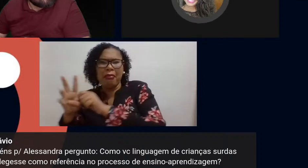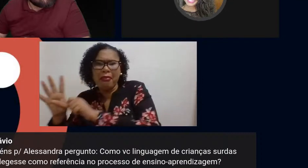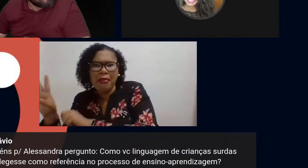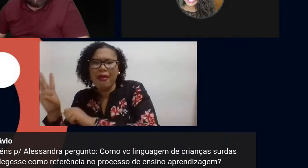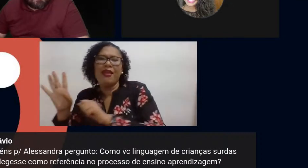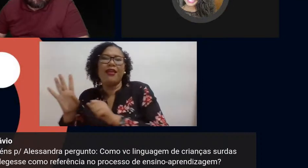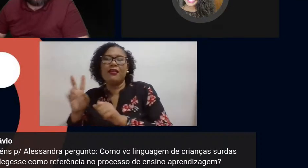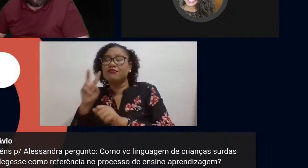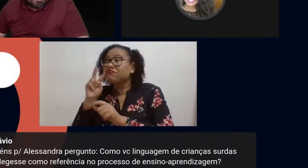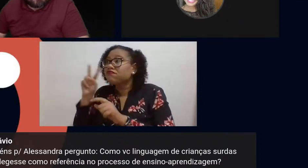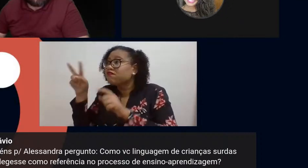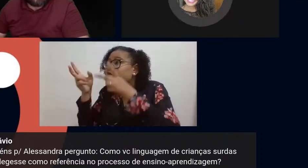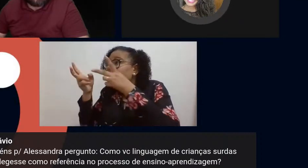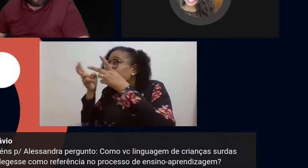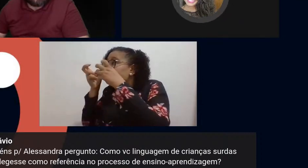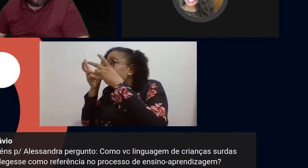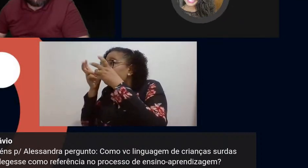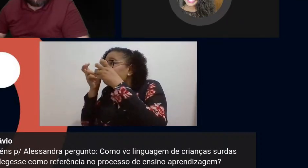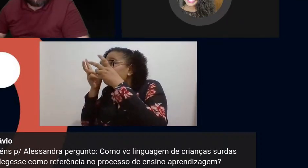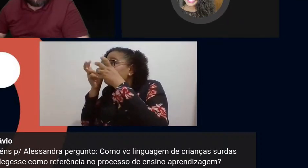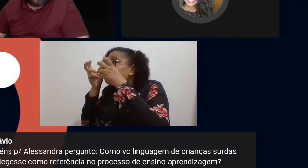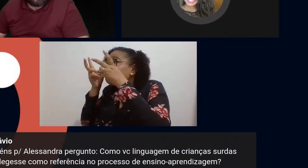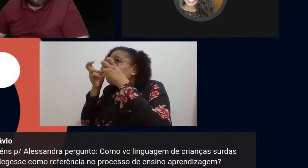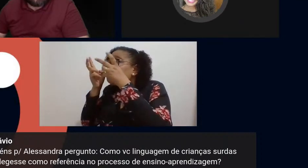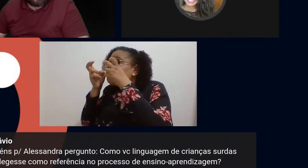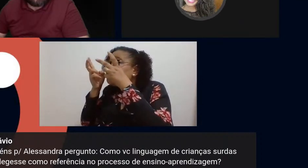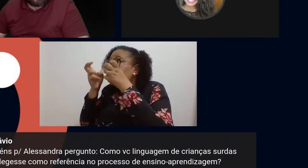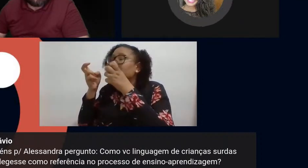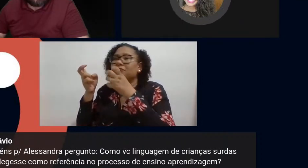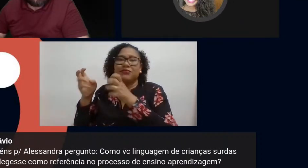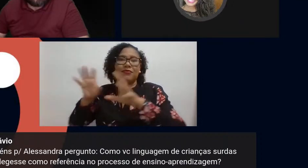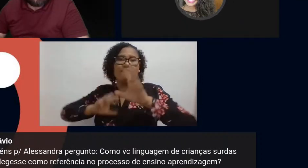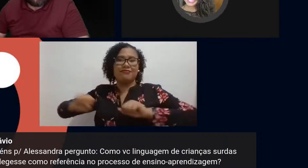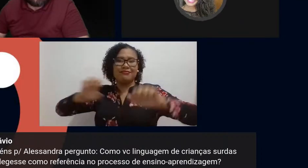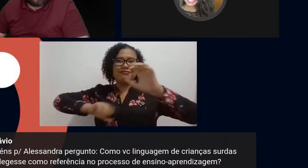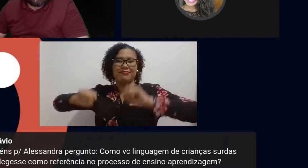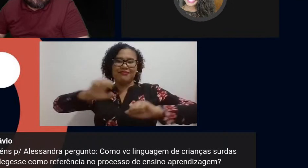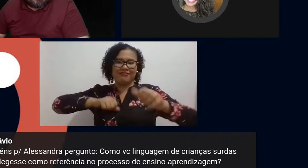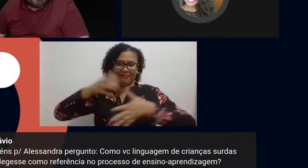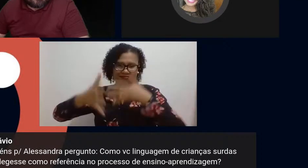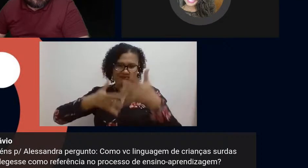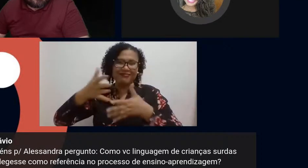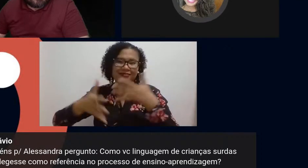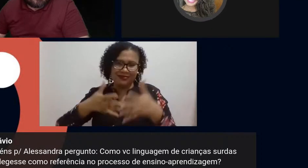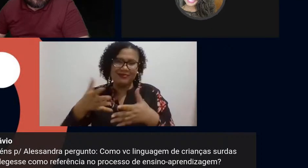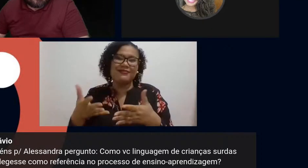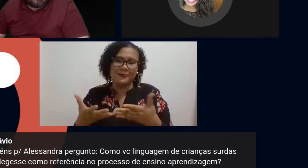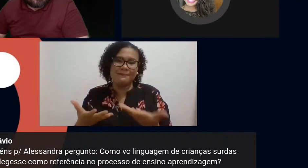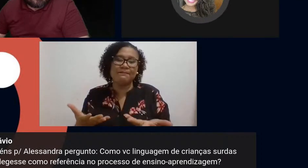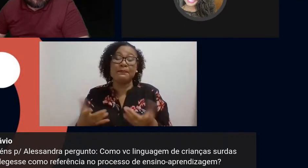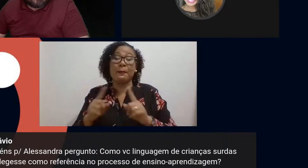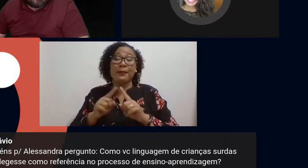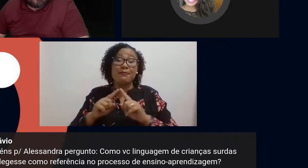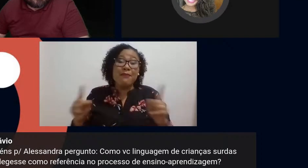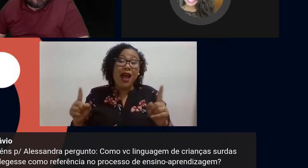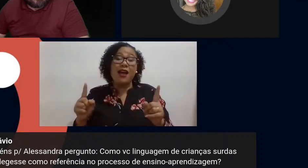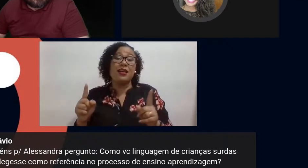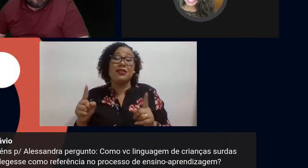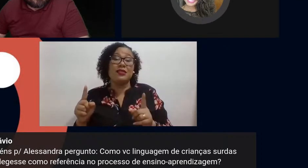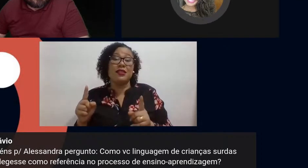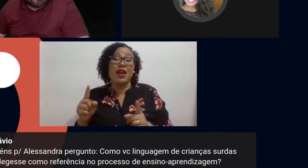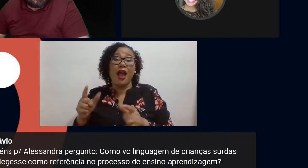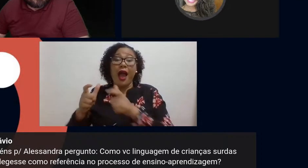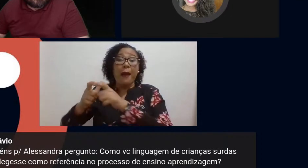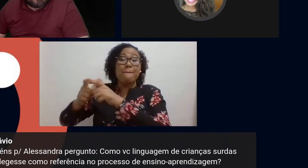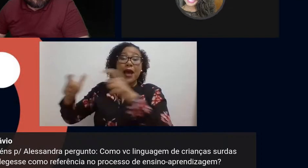um bebê, eh, com meses mesmo, ela possa ter este contato, essa percepção do mundo e com o tempo ter essa